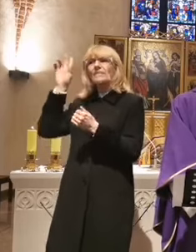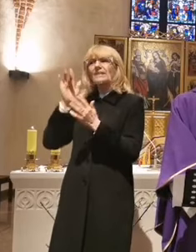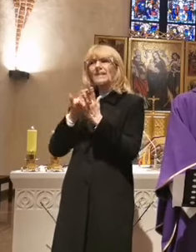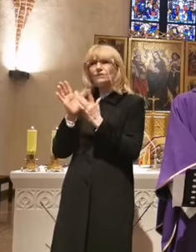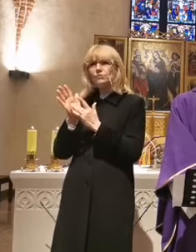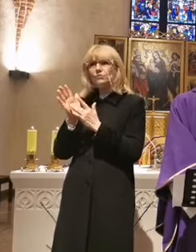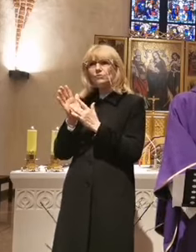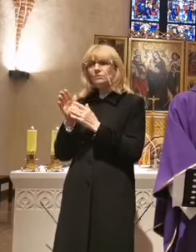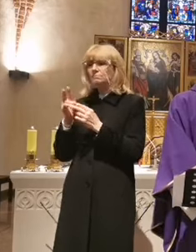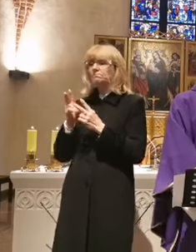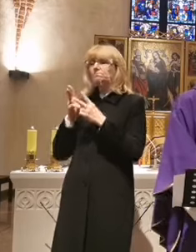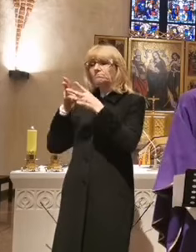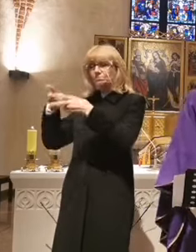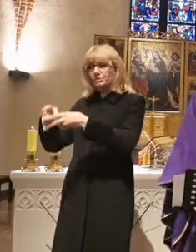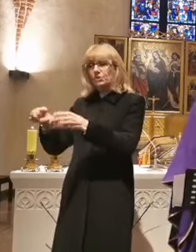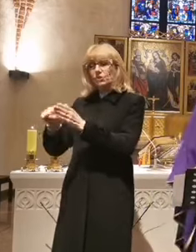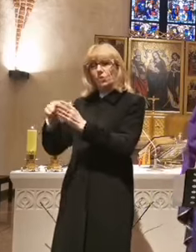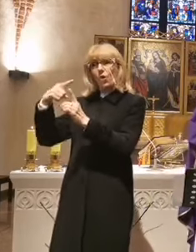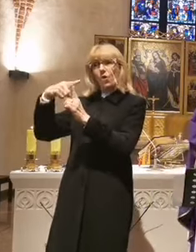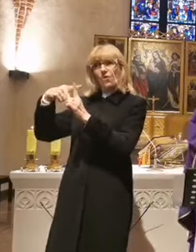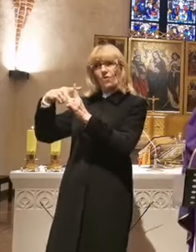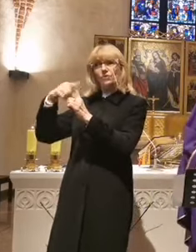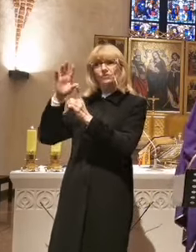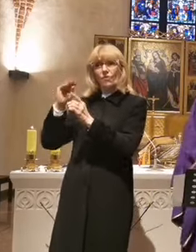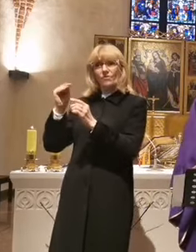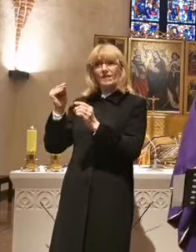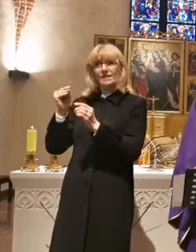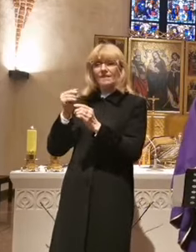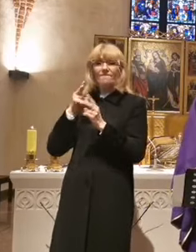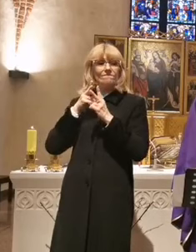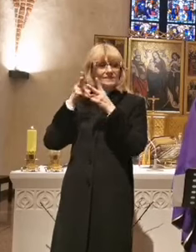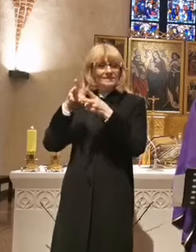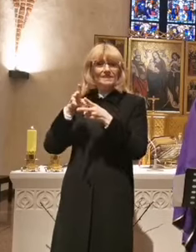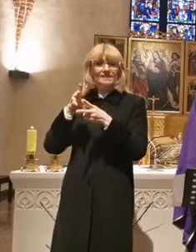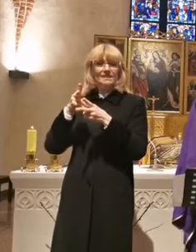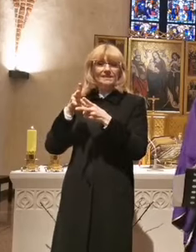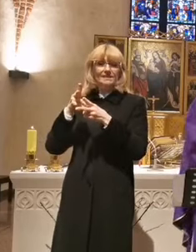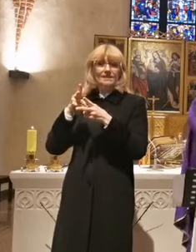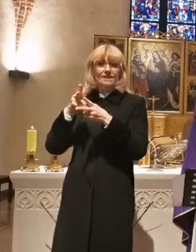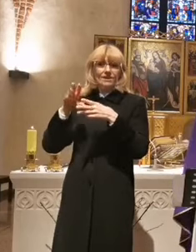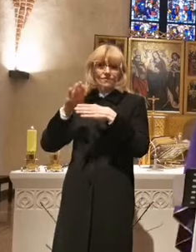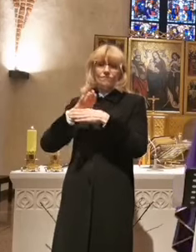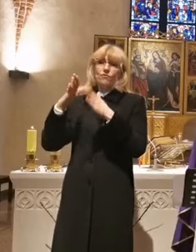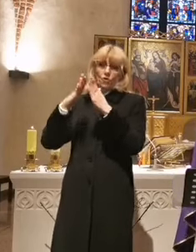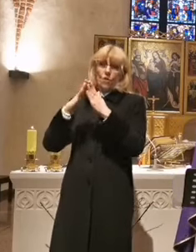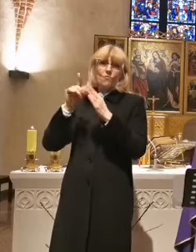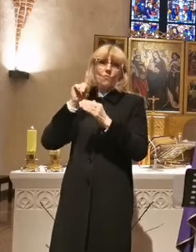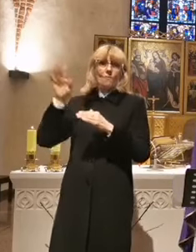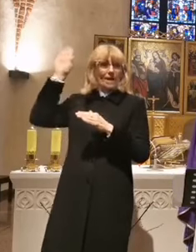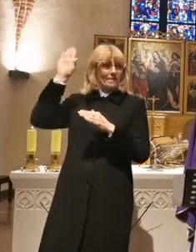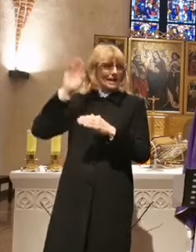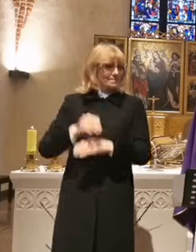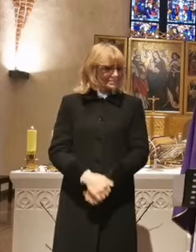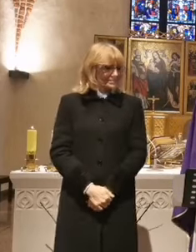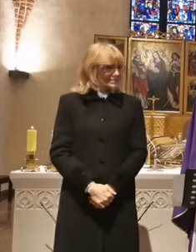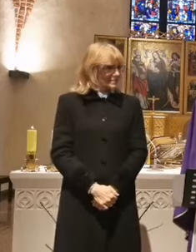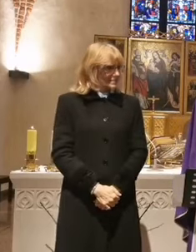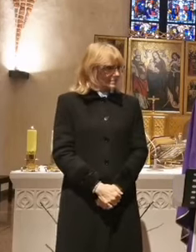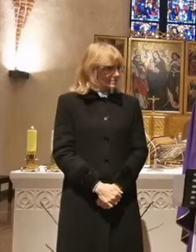domu Pana. La tua visita è molto importante. Visita